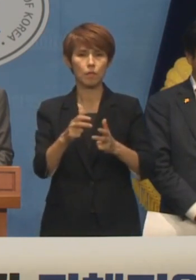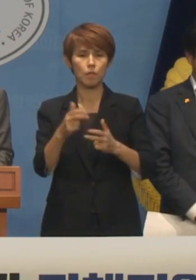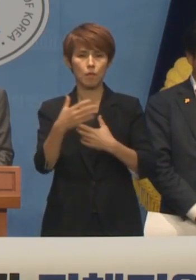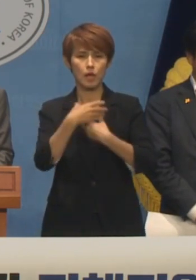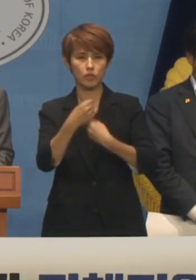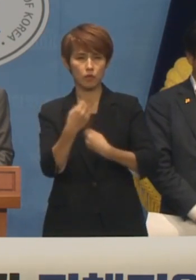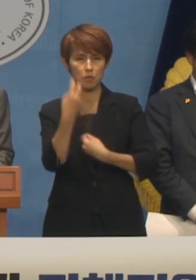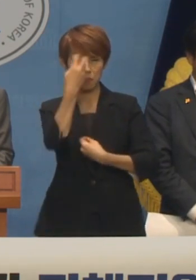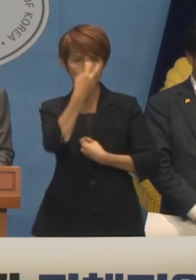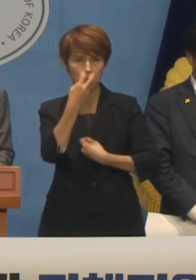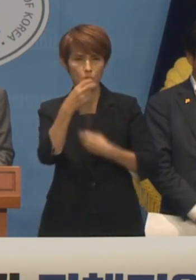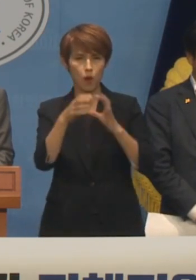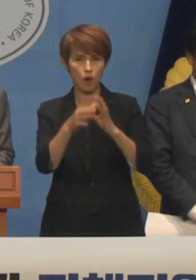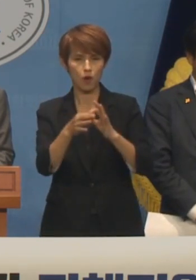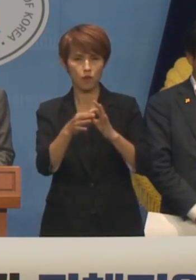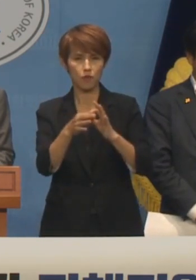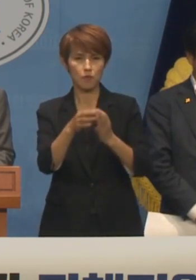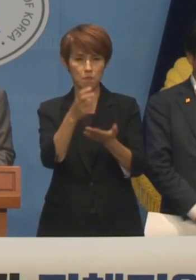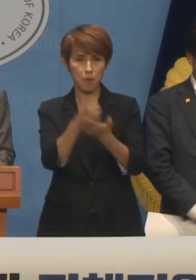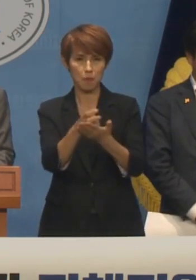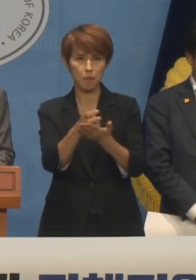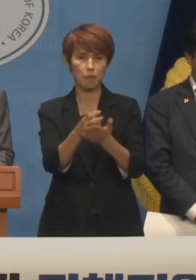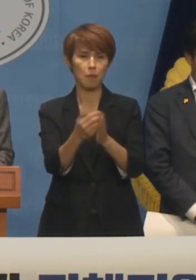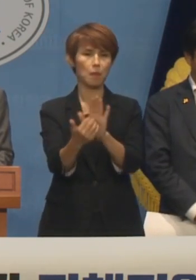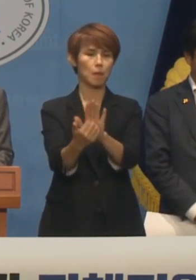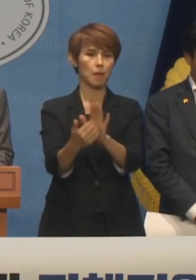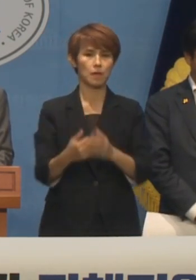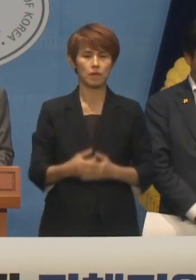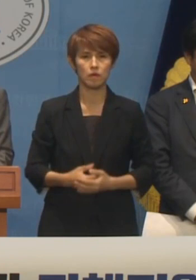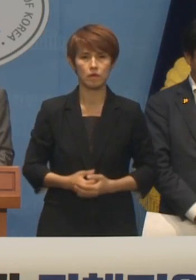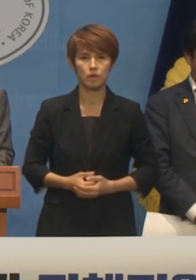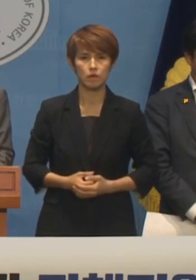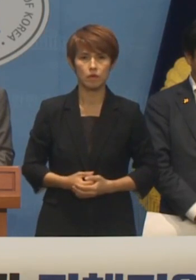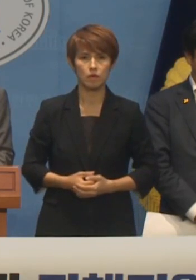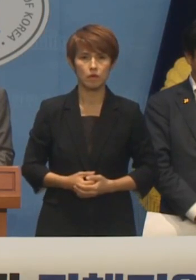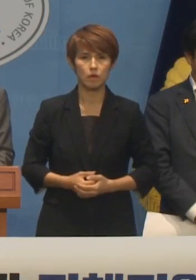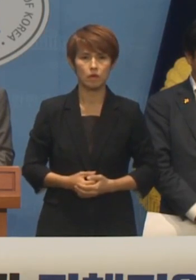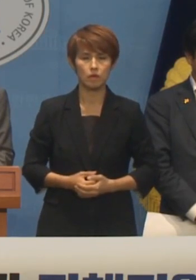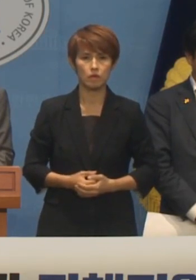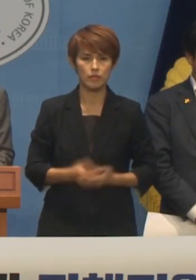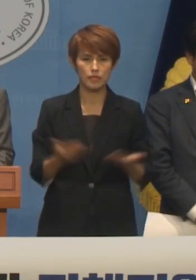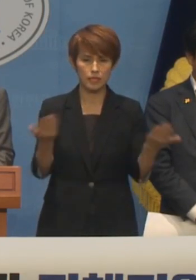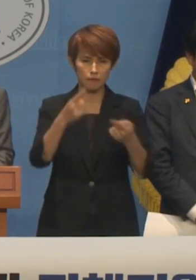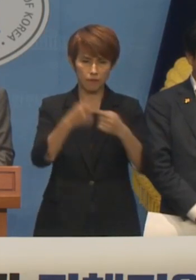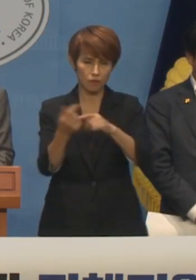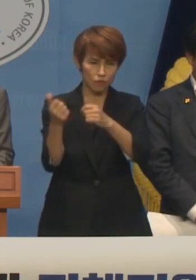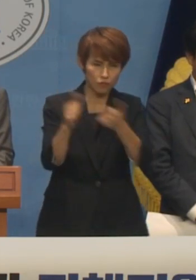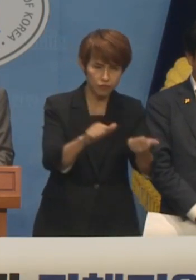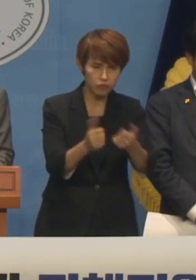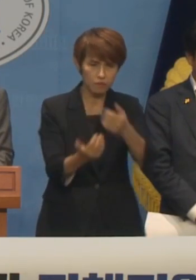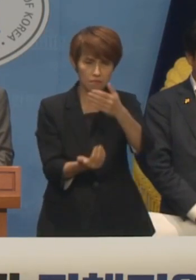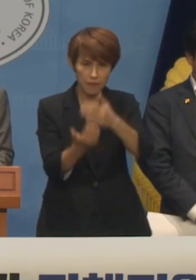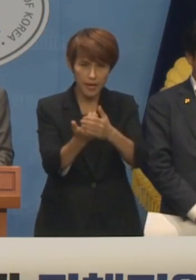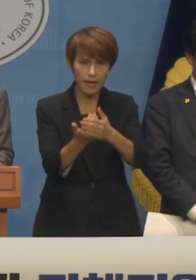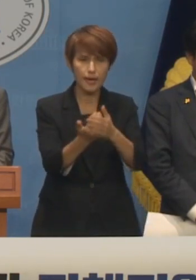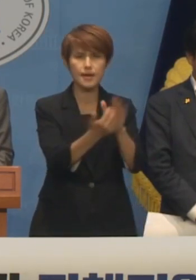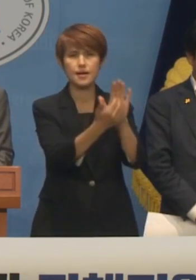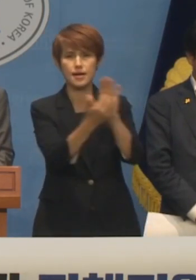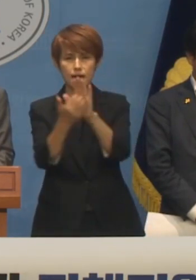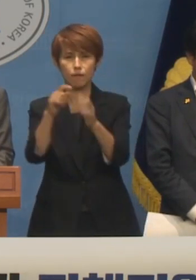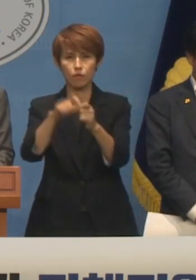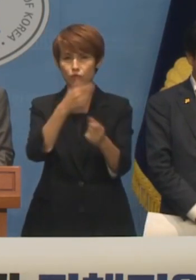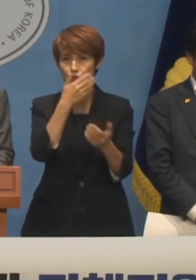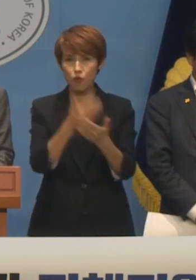의무를 아무렇지 않게 회피했다. 정부가 중대재해 감축의 핵심 수단이라고